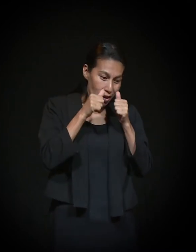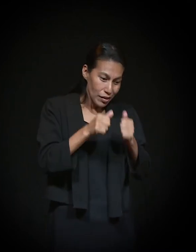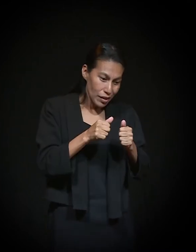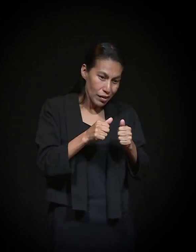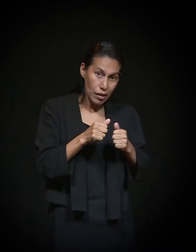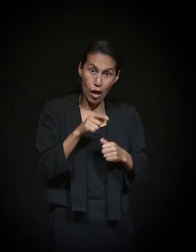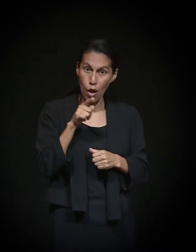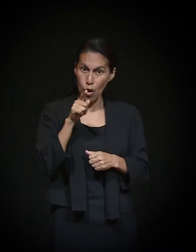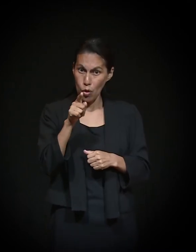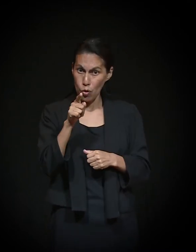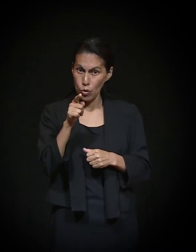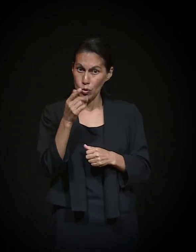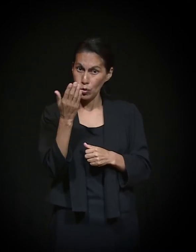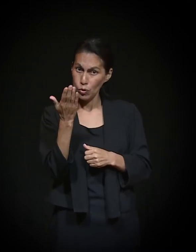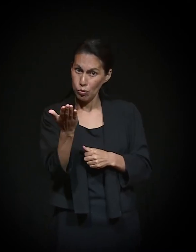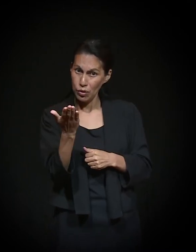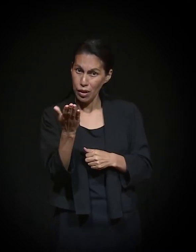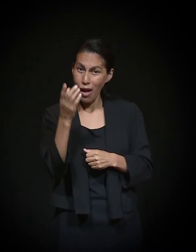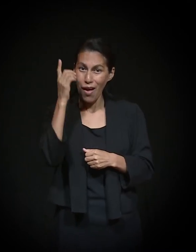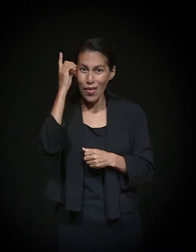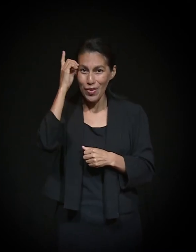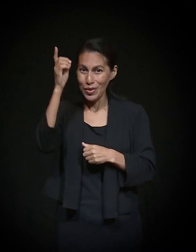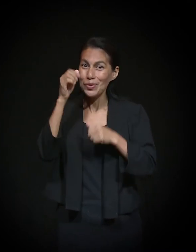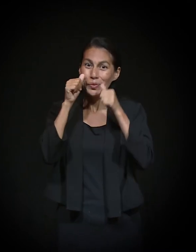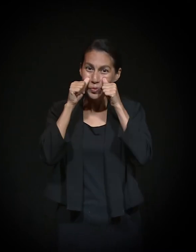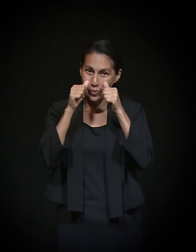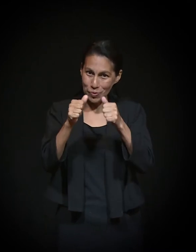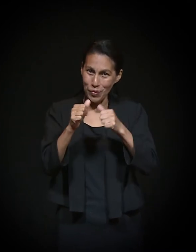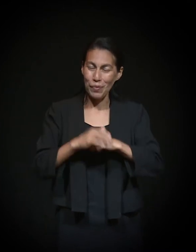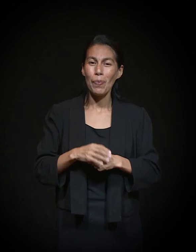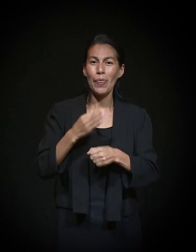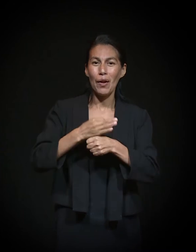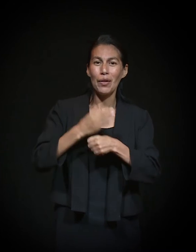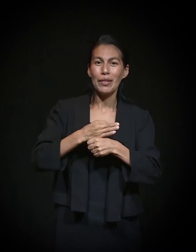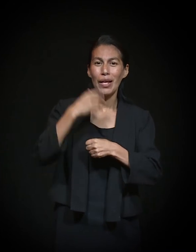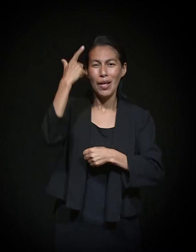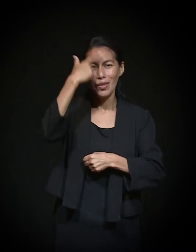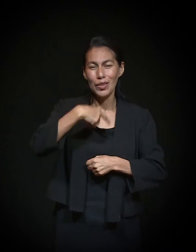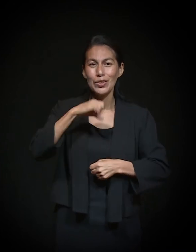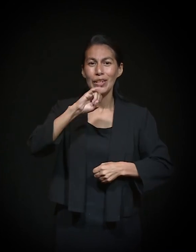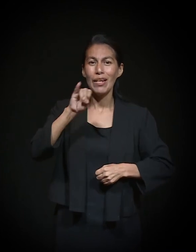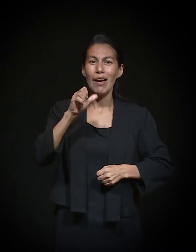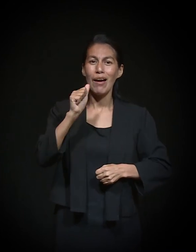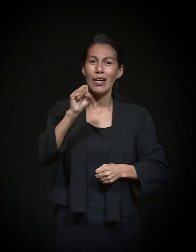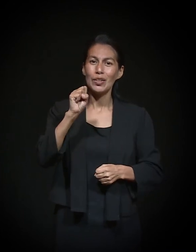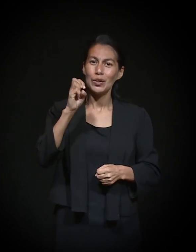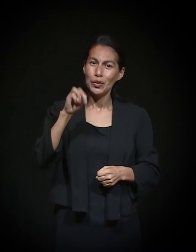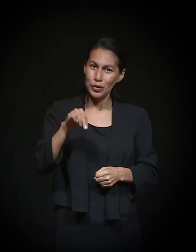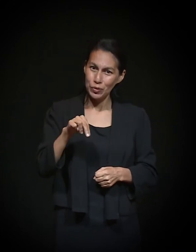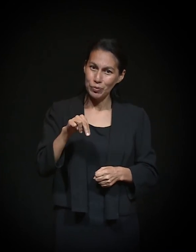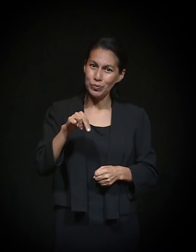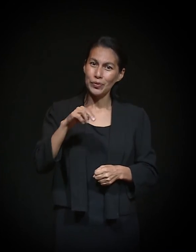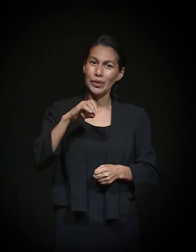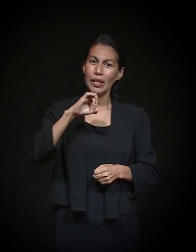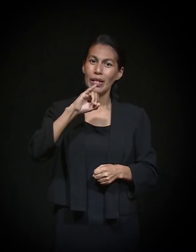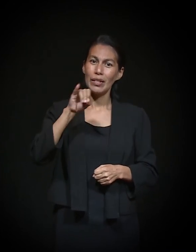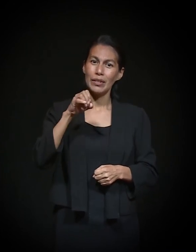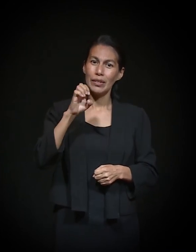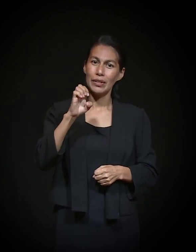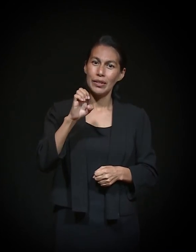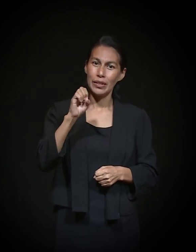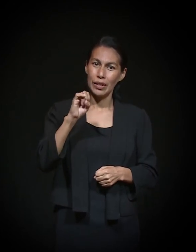súplicas. Esta noche tenemos a Gresta, a Gelda y también a